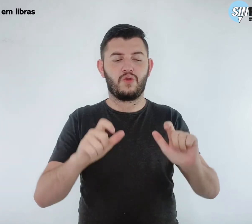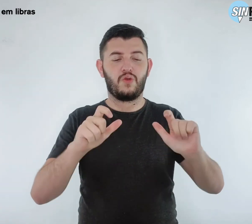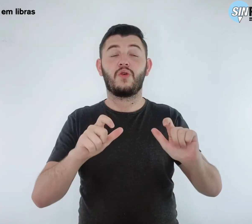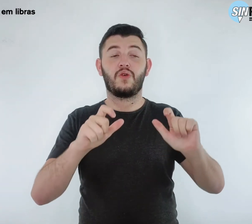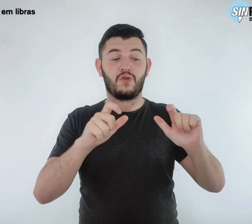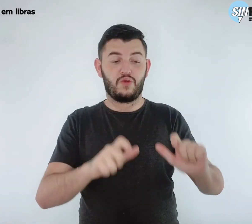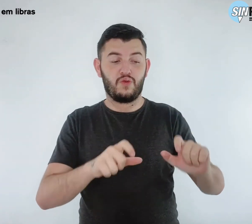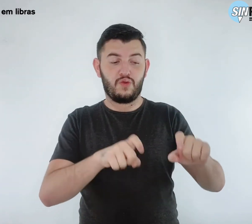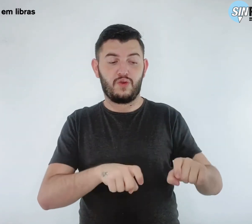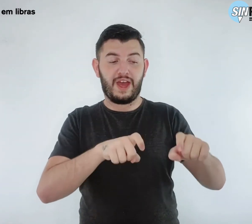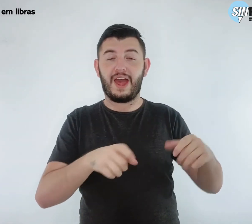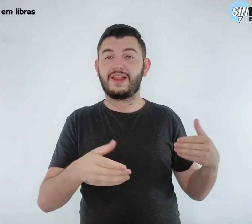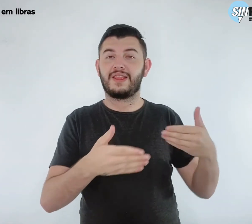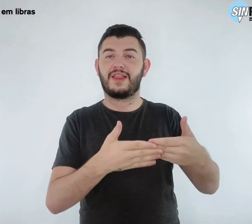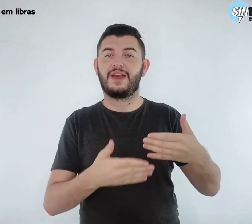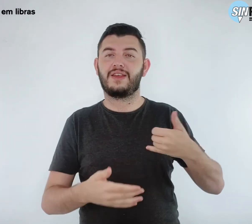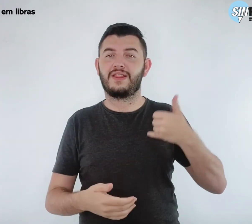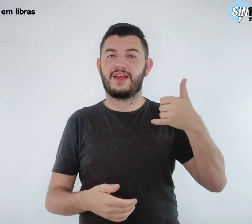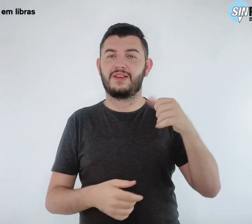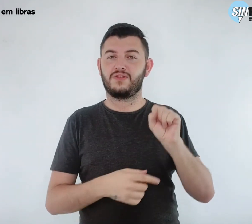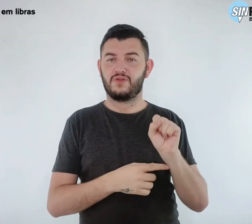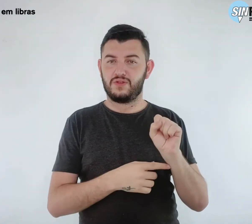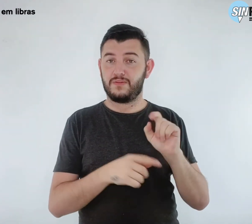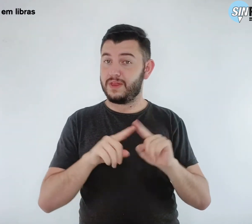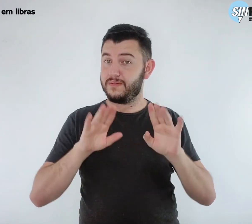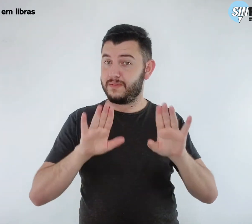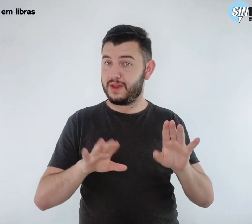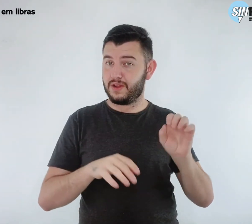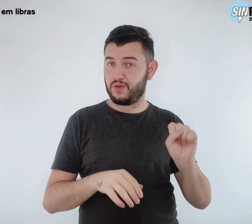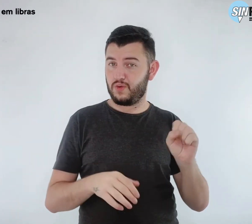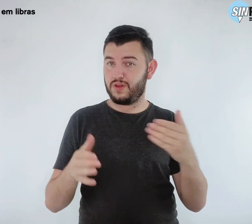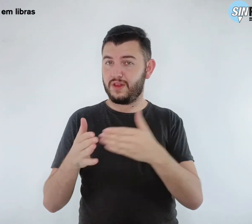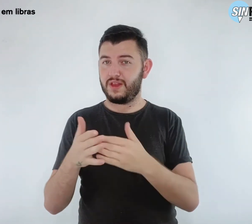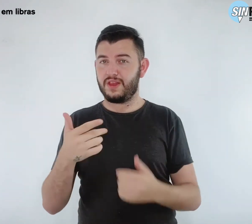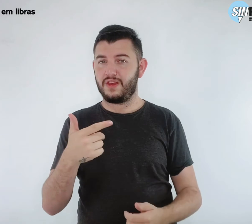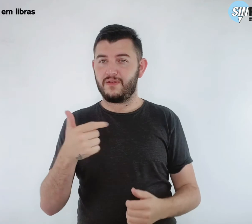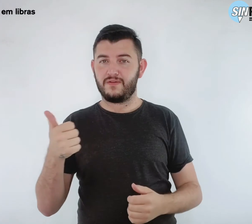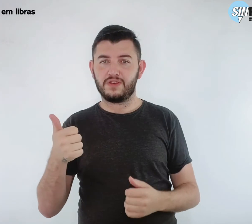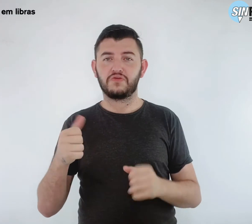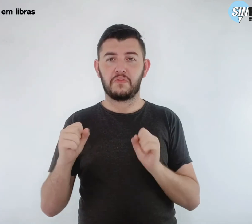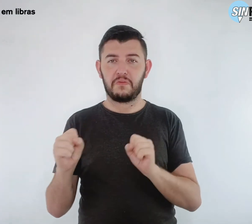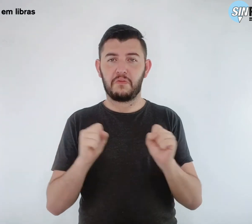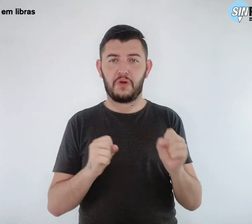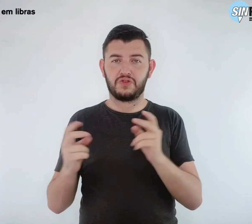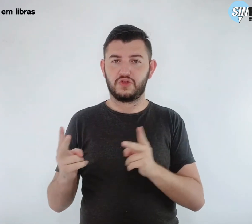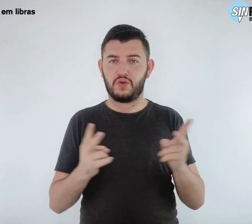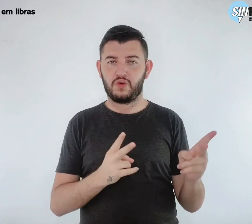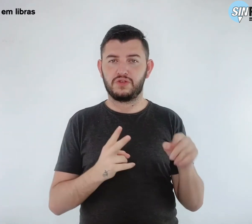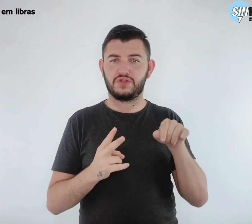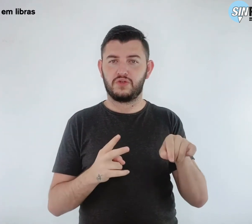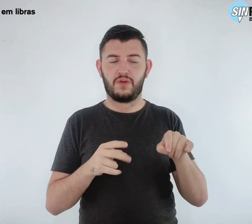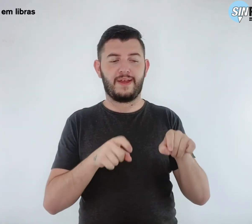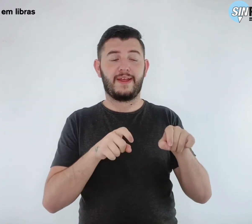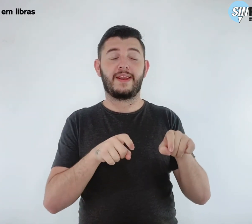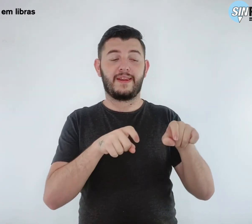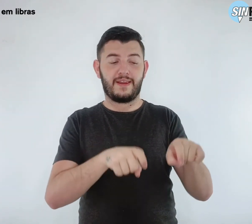idade. Dos 8 anos aos 21, continuariam na propriedade do senhor, se ele